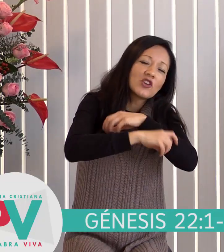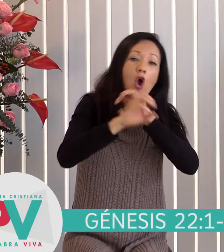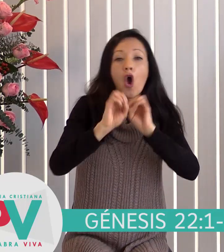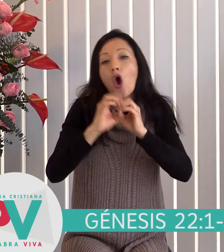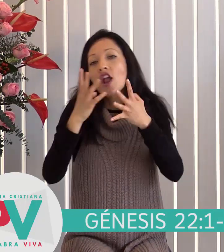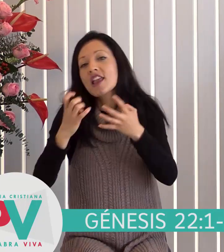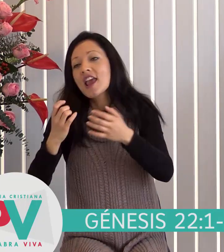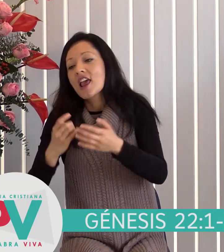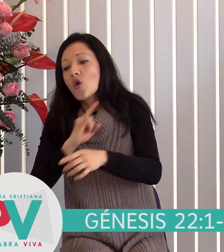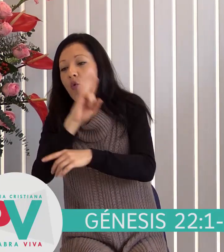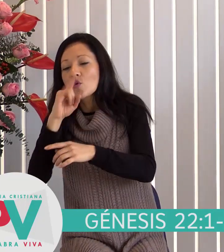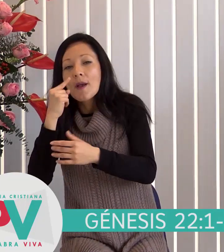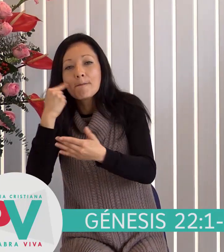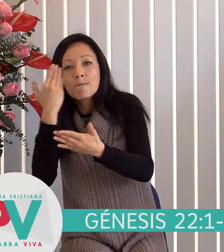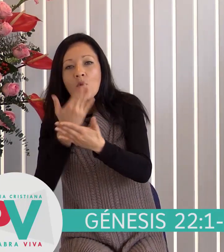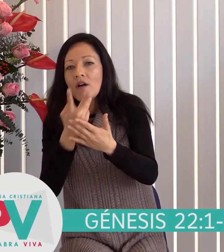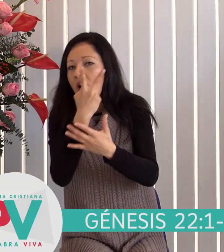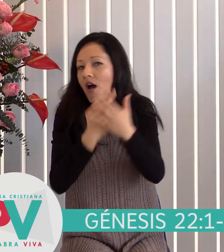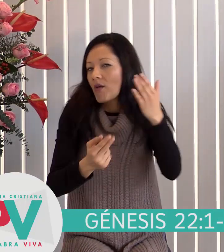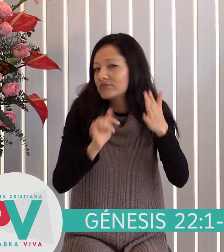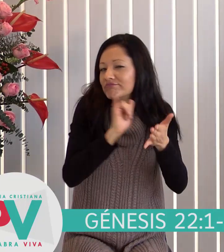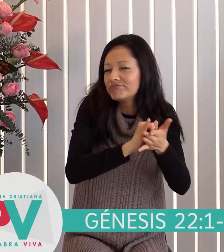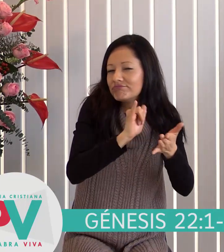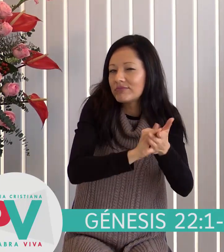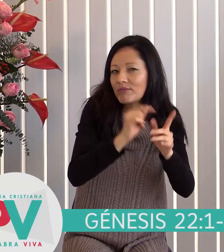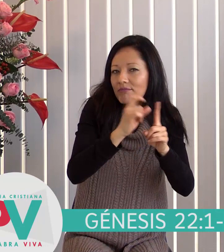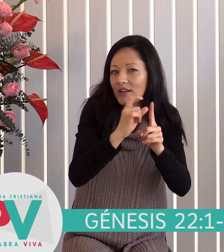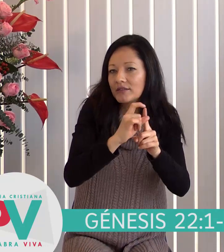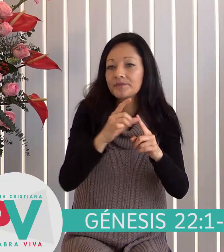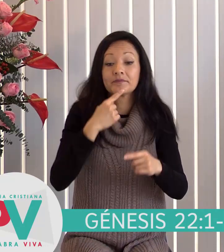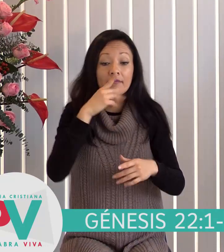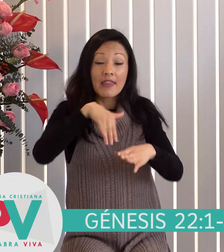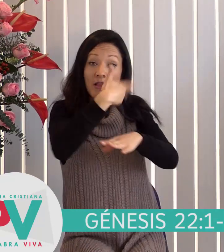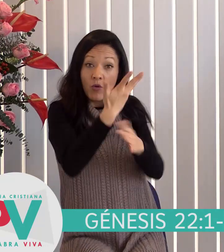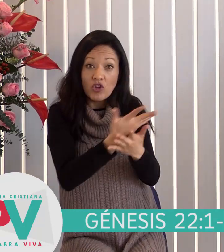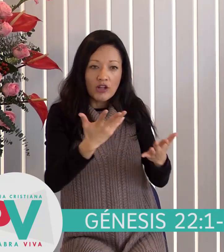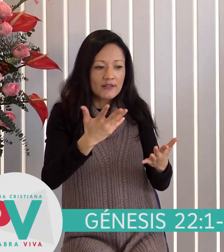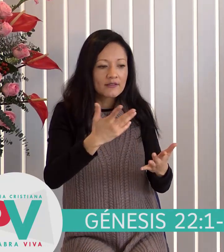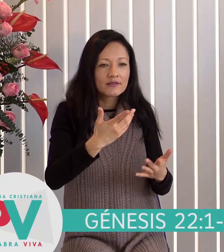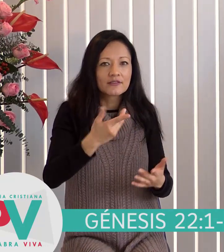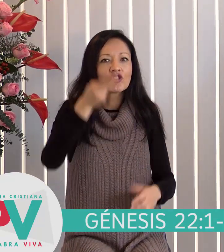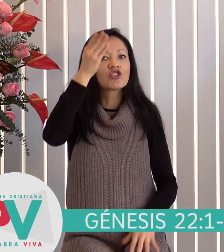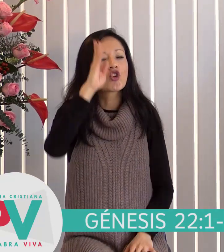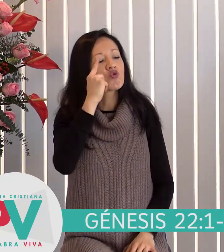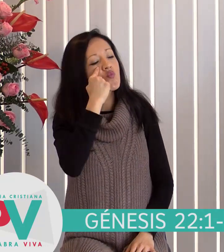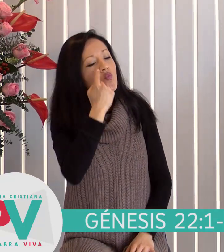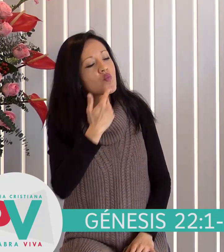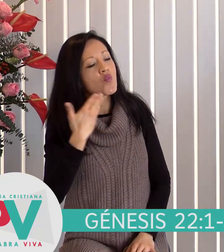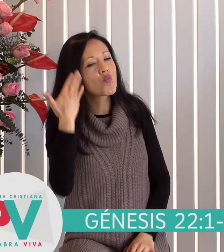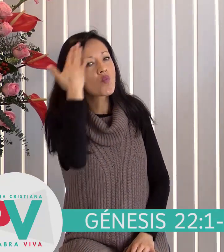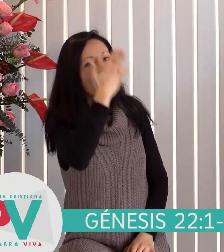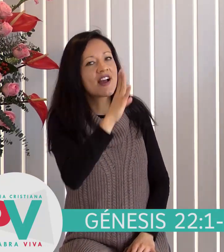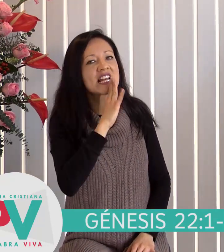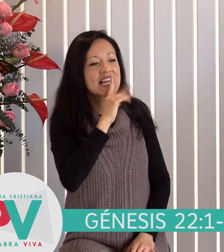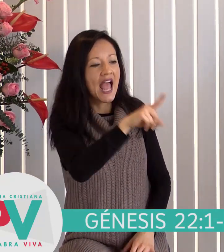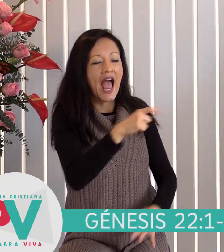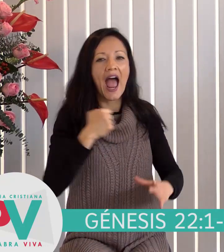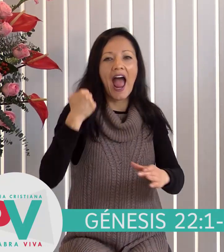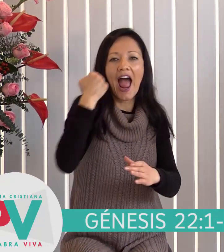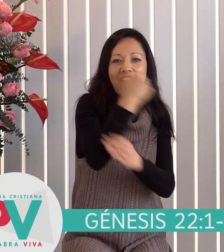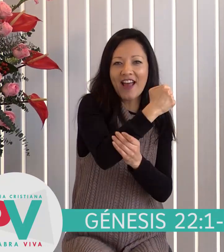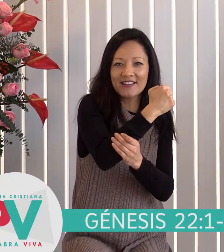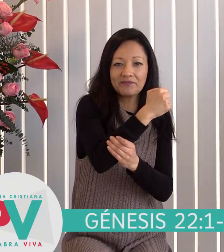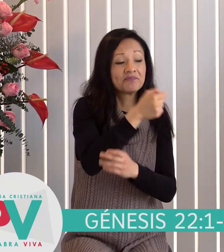porque es la misma palabra. Aconteció después de estas cosas que probó Dios a Abraham, y le